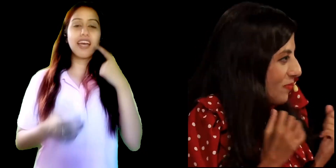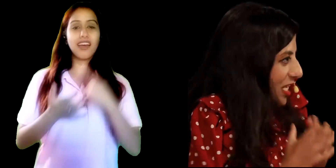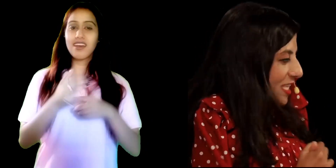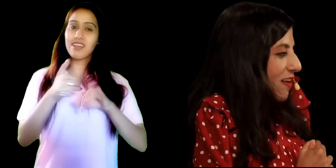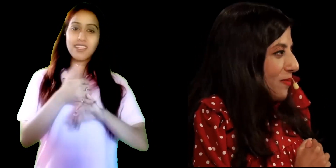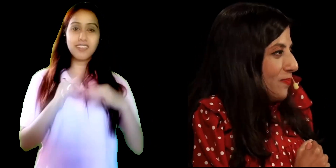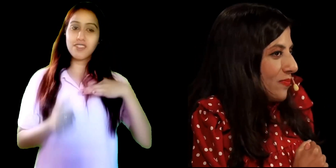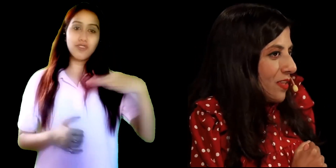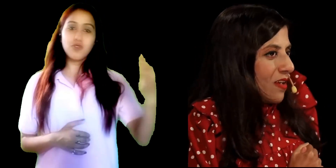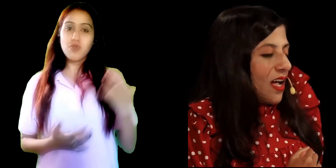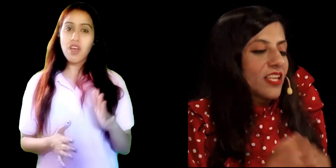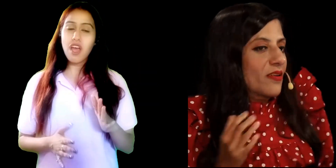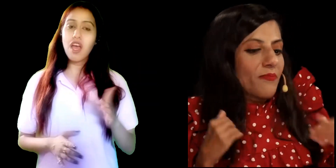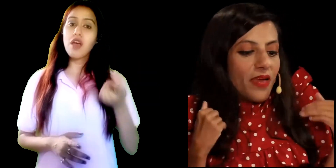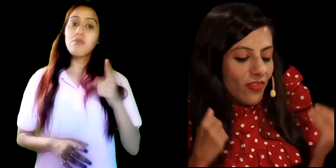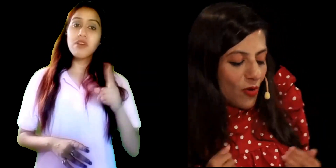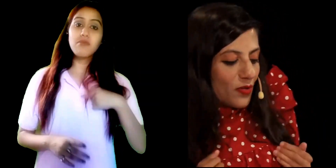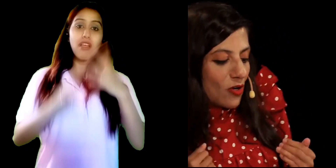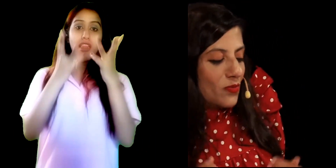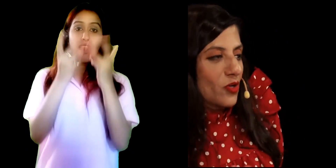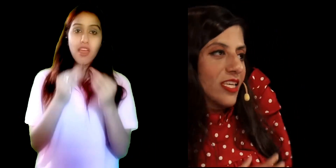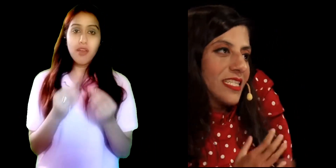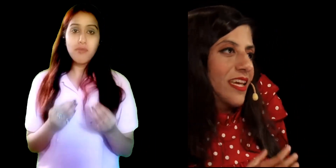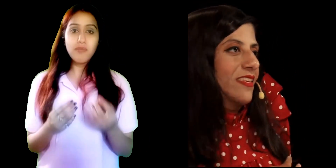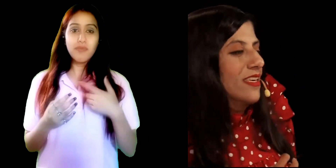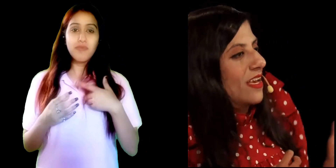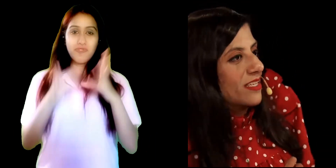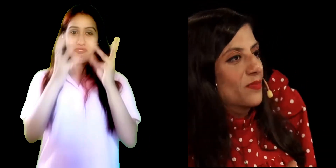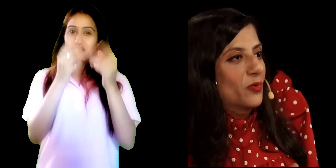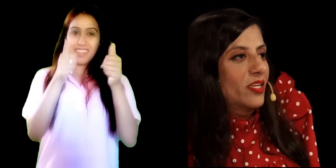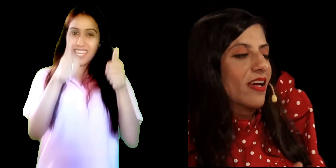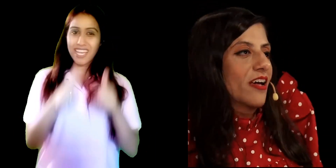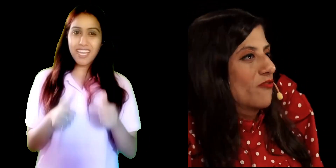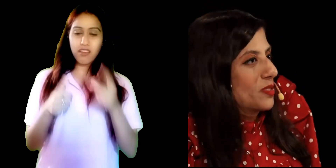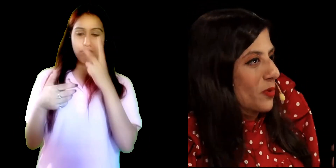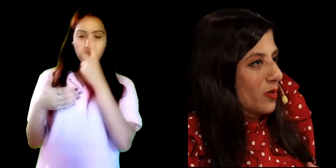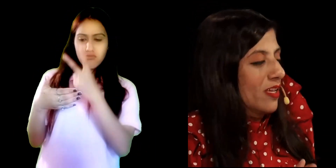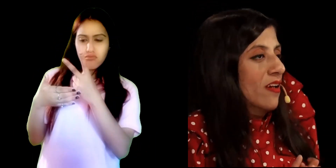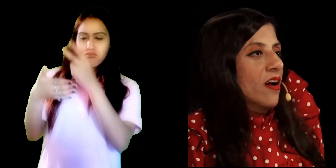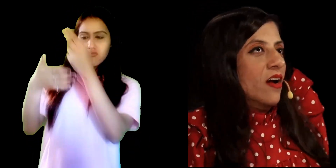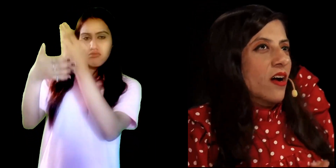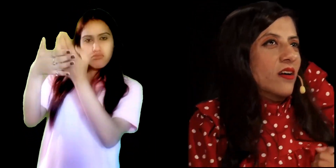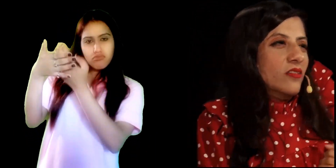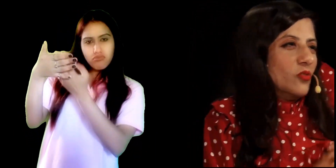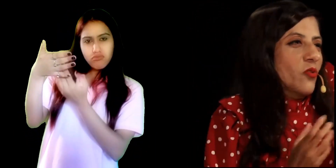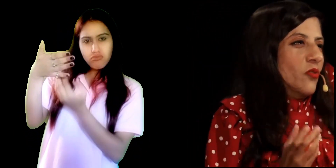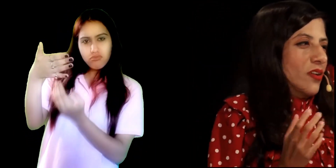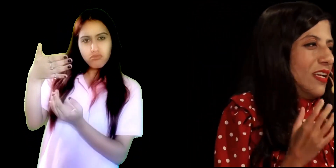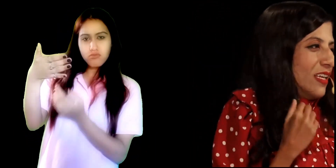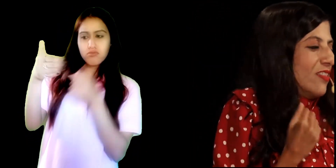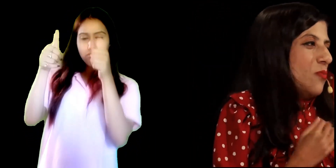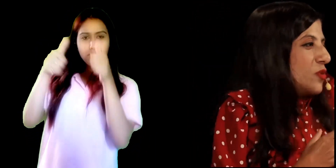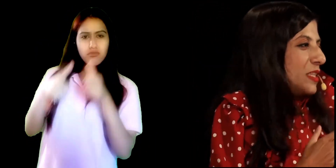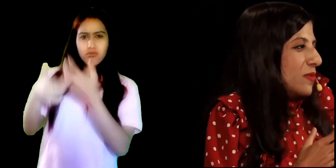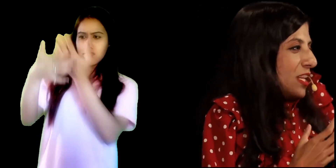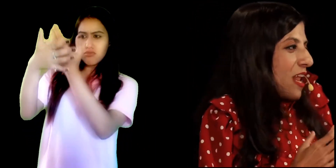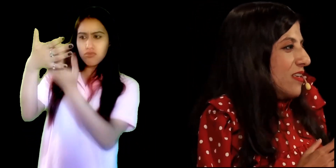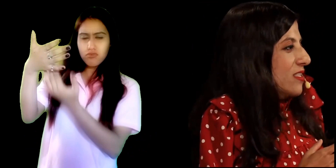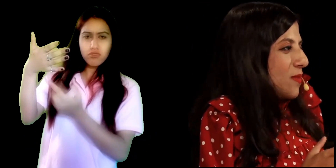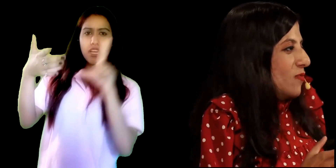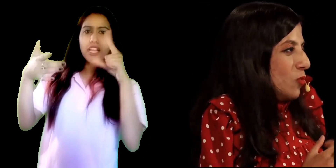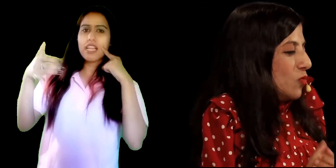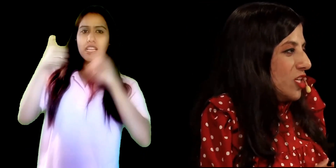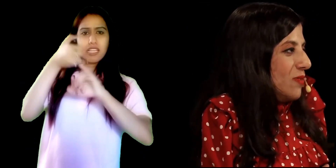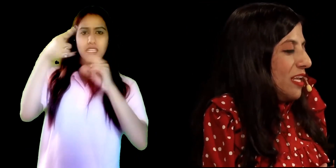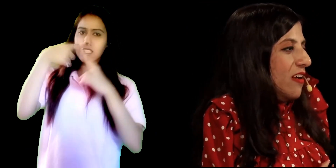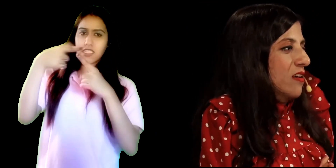उसमें मेरा नाम नहीं था। अच्छा, मैं तो अपना जॉब छोड़ के इसलिए आई थी कि IAS बनूंगी या IFS बनूंगी, तो नहीं था, मुझे पता था मेरे रैंक